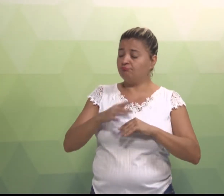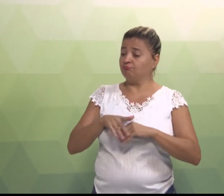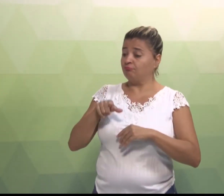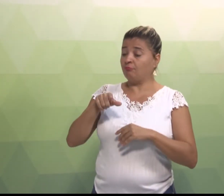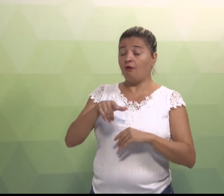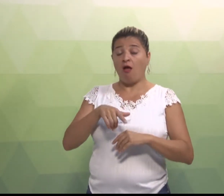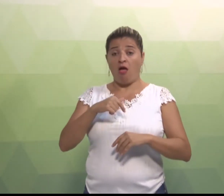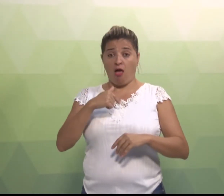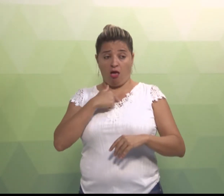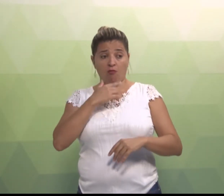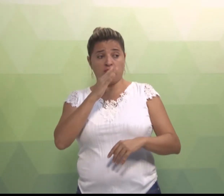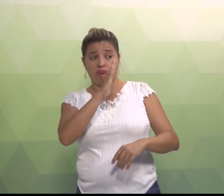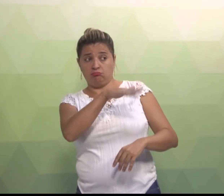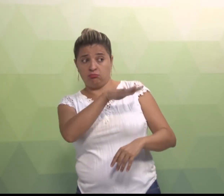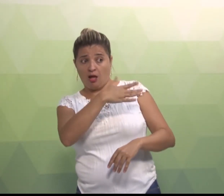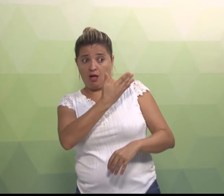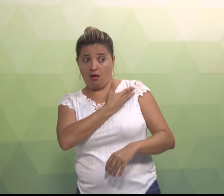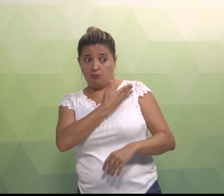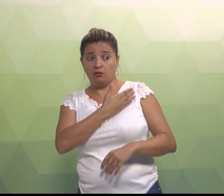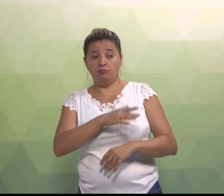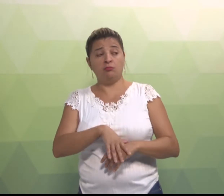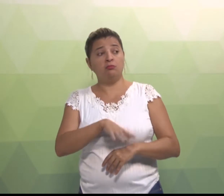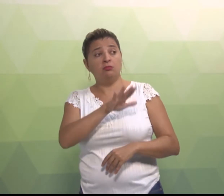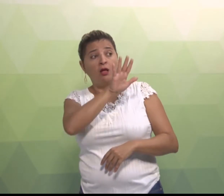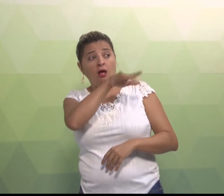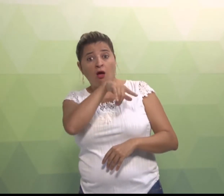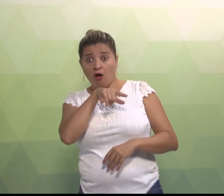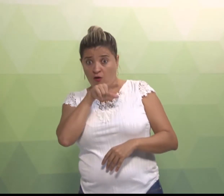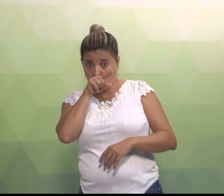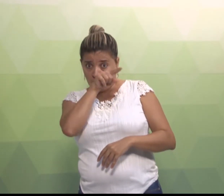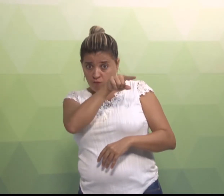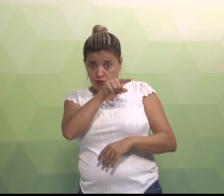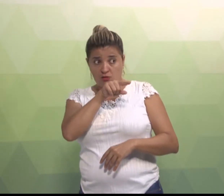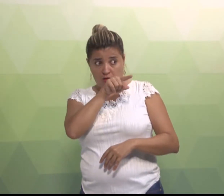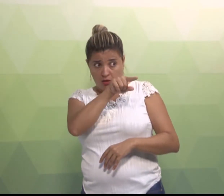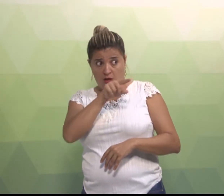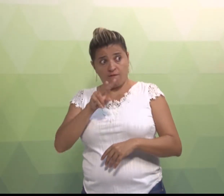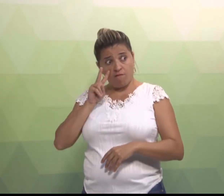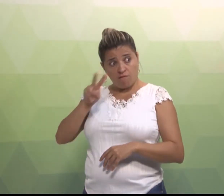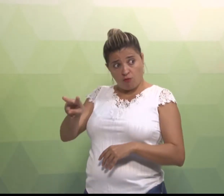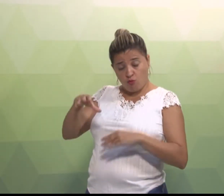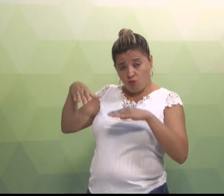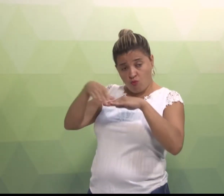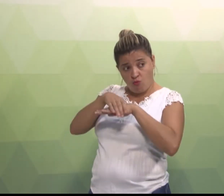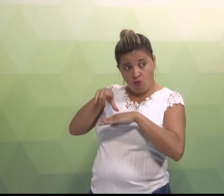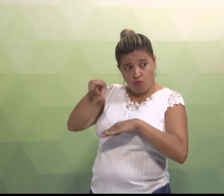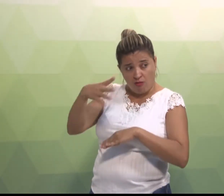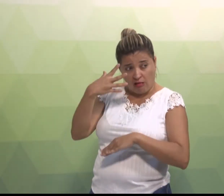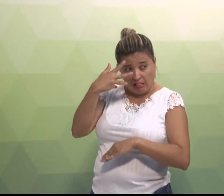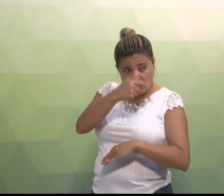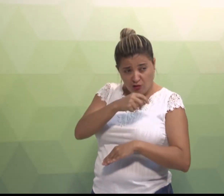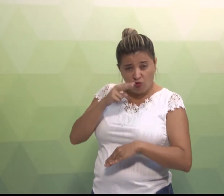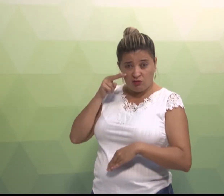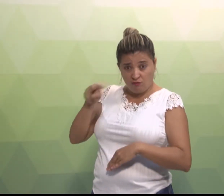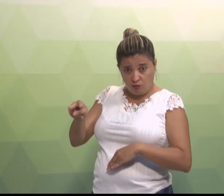etc. Porém, eu chamei uma amiga e falei com ela assim: você viu que sapato bonito? Você